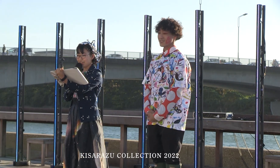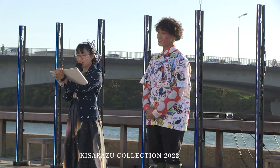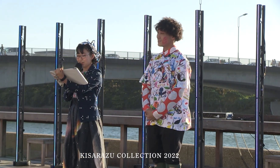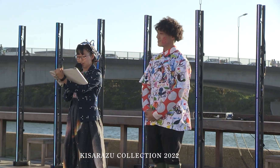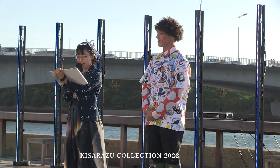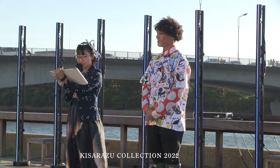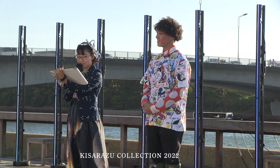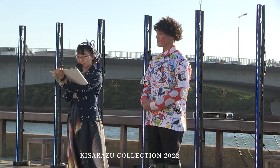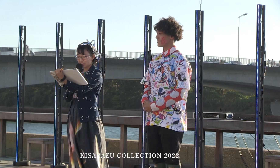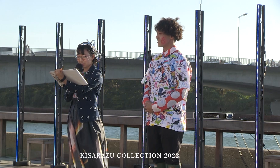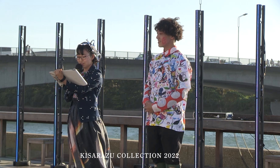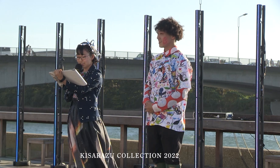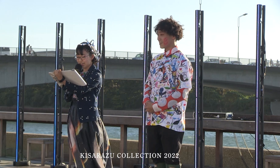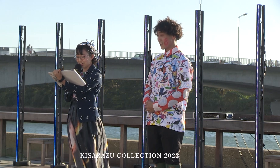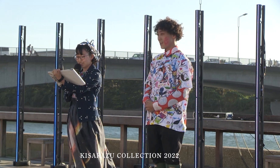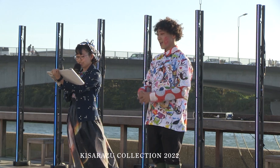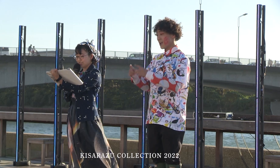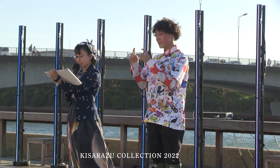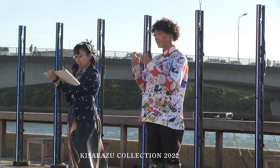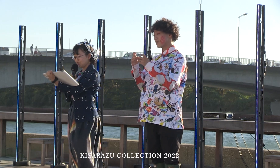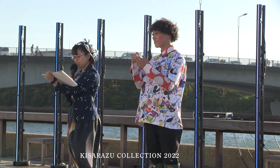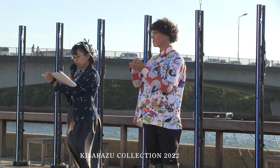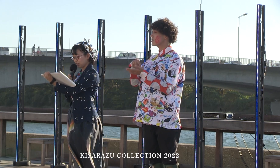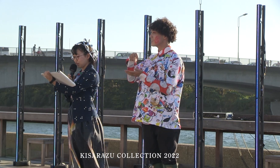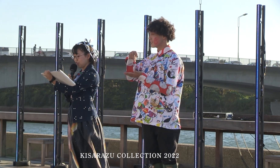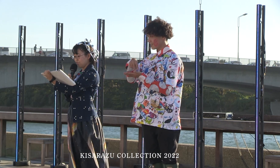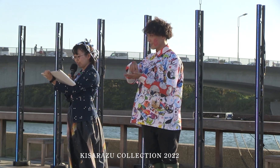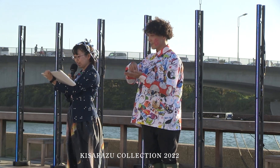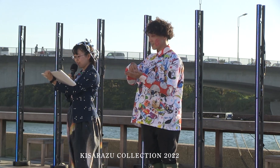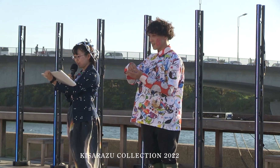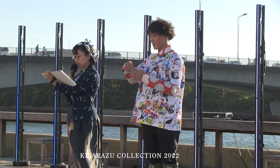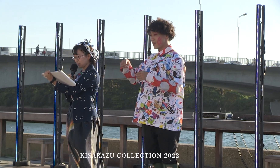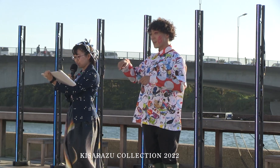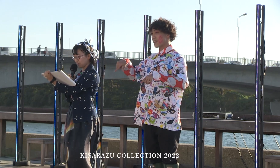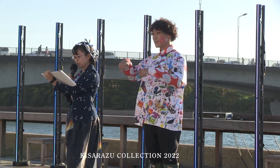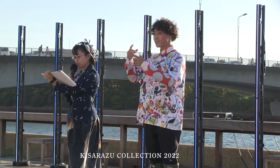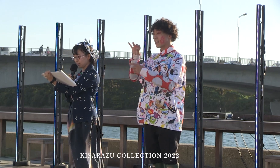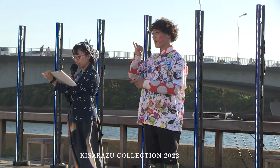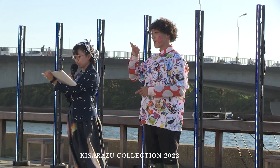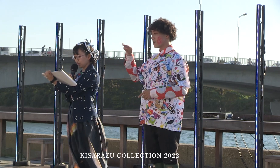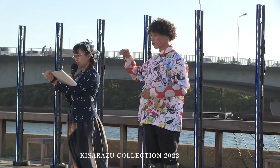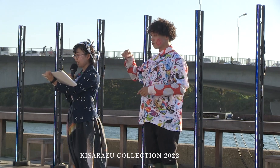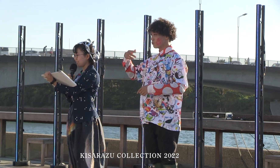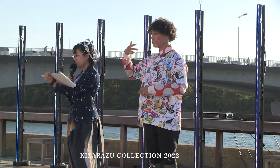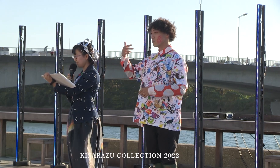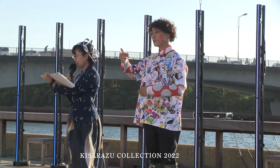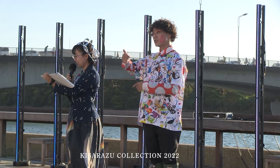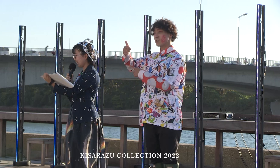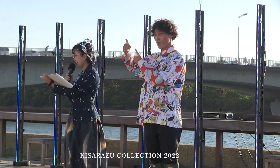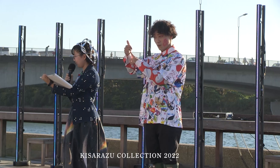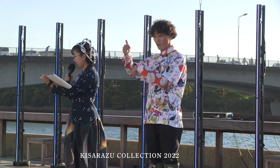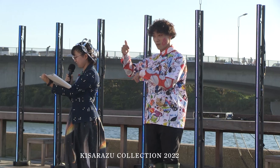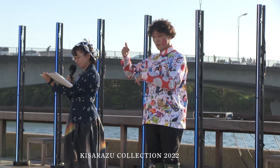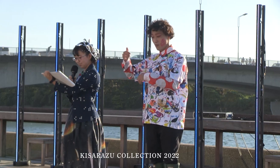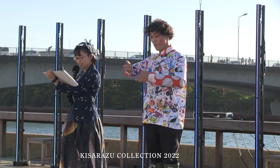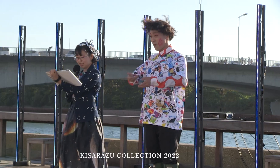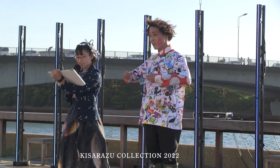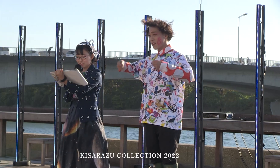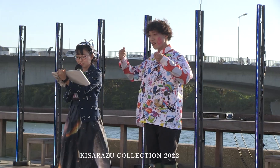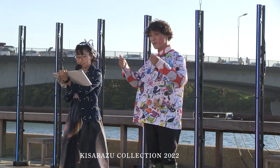開会のご挨拶といたしまして、木更津市長渡辺義国様よりご挨拶をいただきます